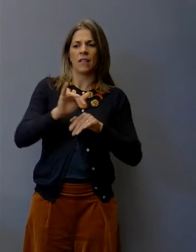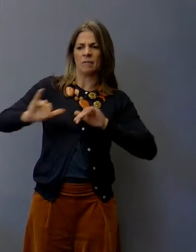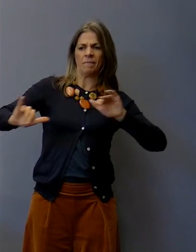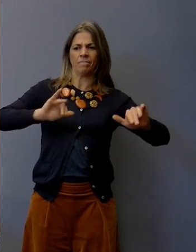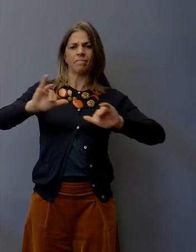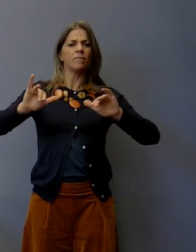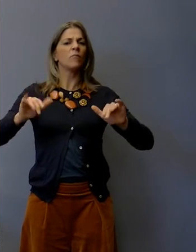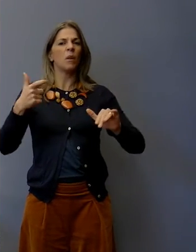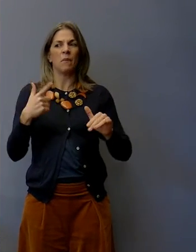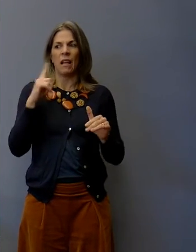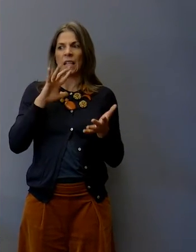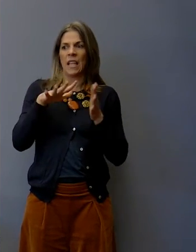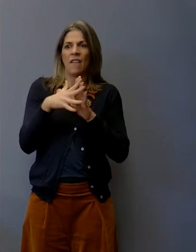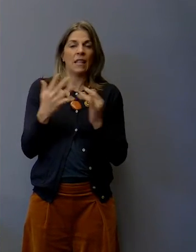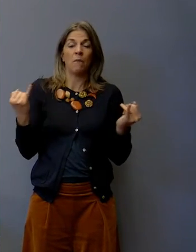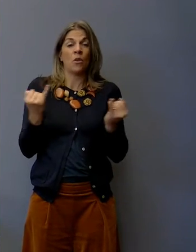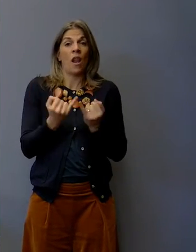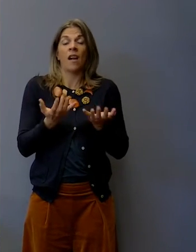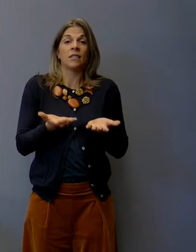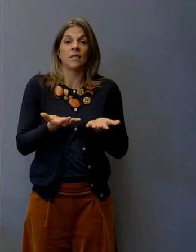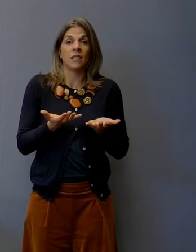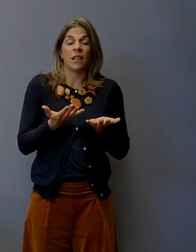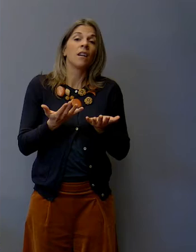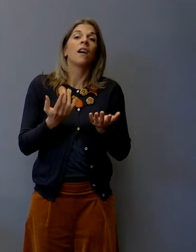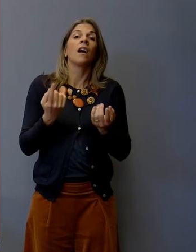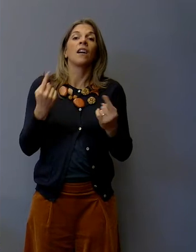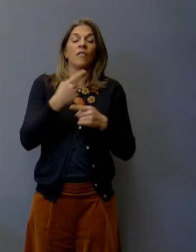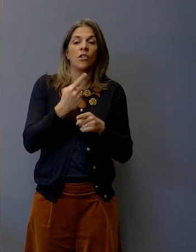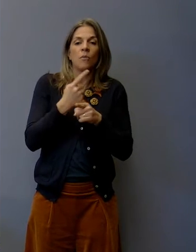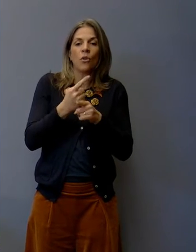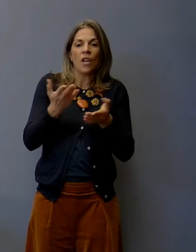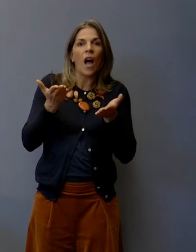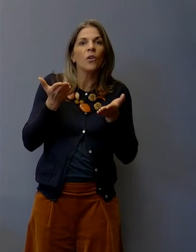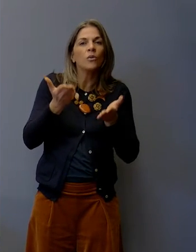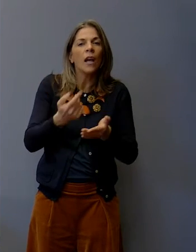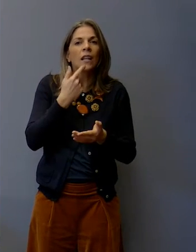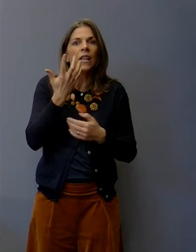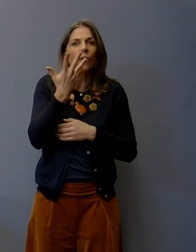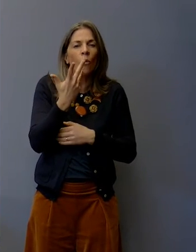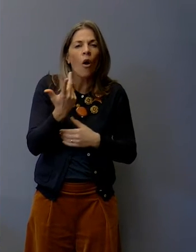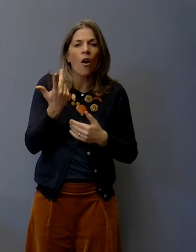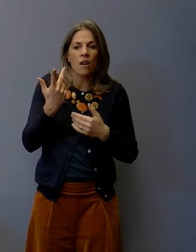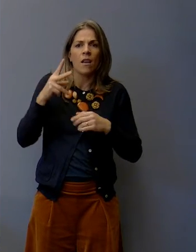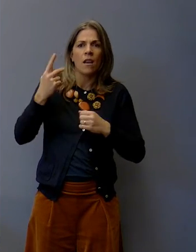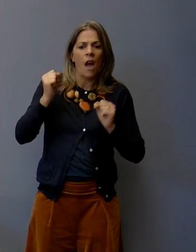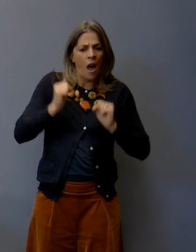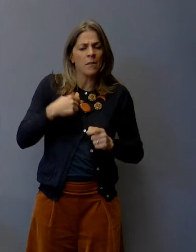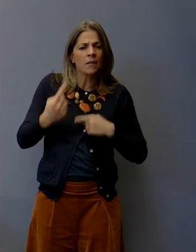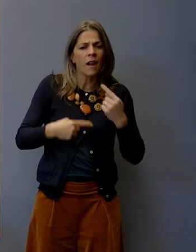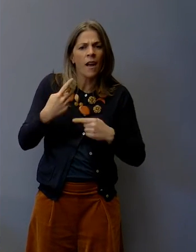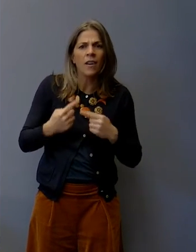desiderati non le invece per aiutare chi vuole rimanere con interventi mirati ed a carico degli enti locali